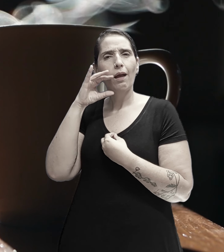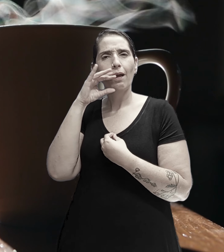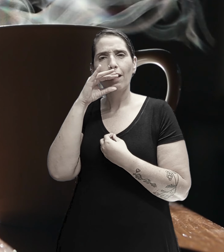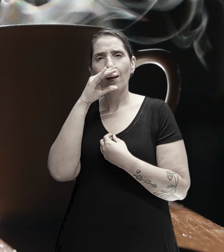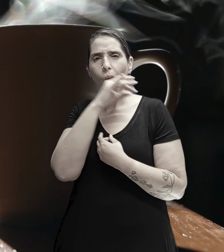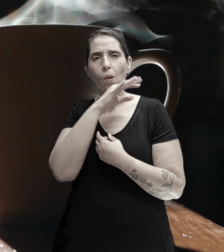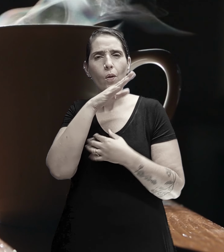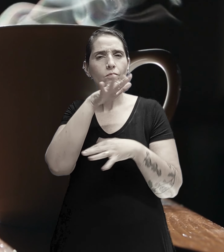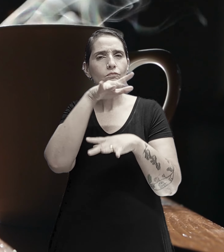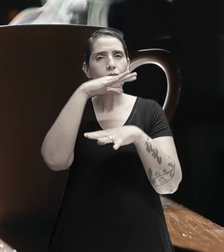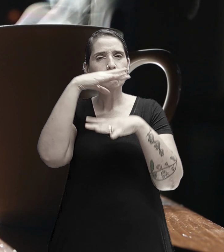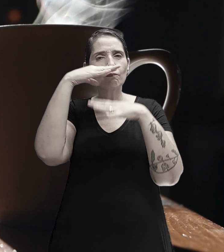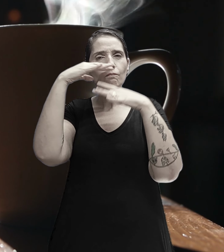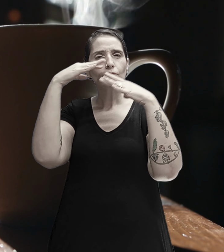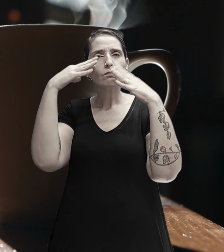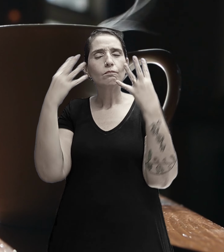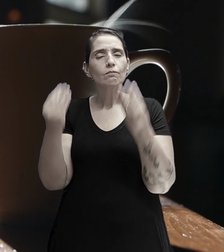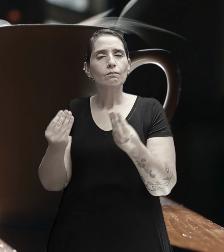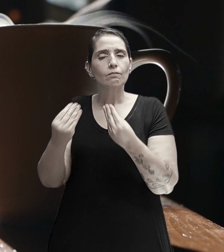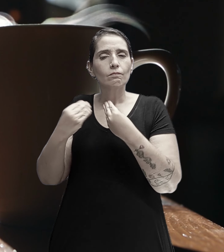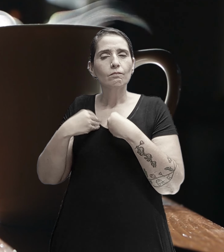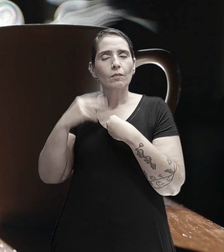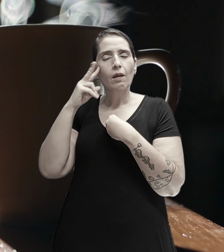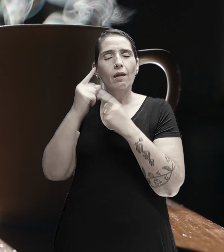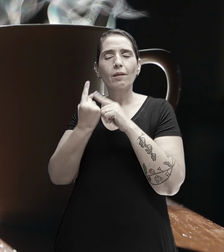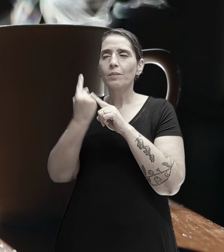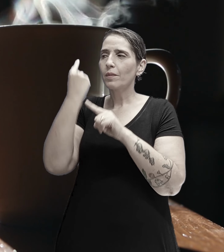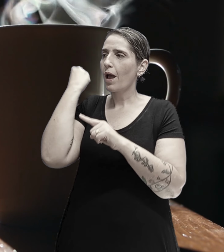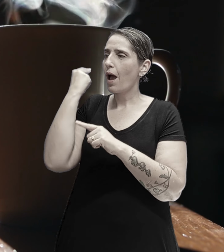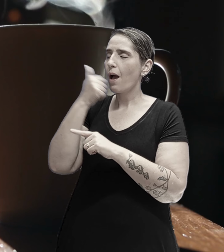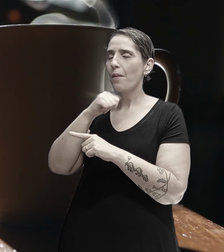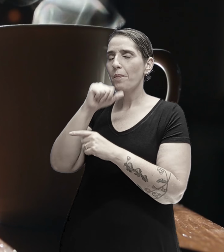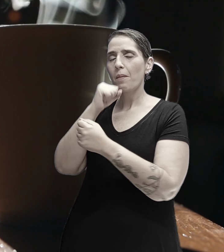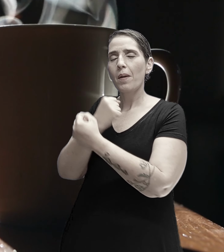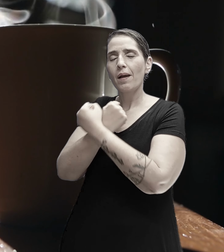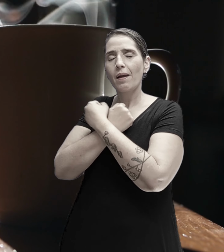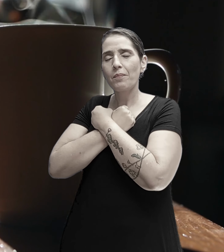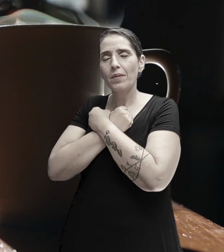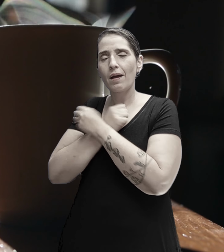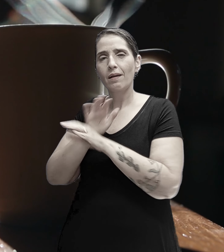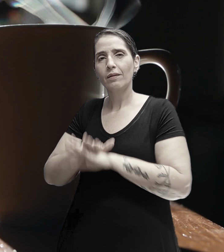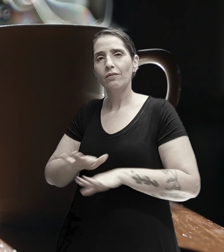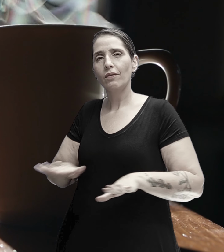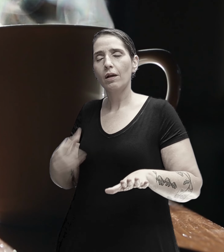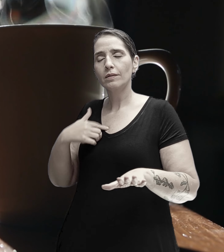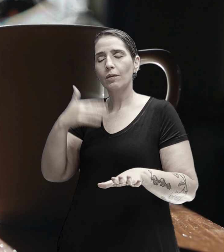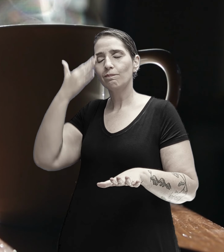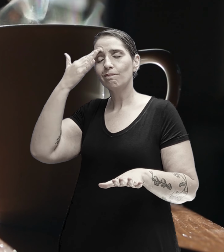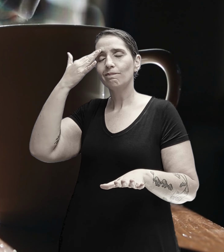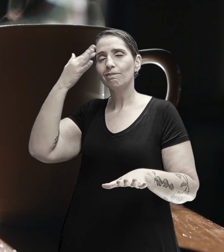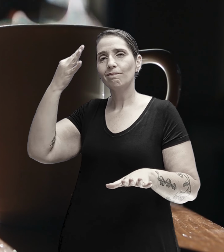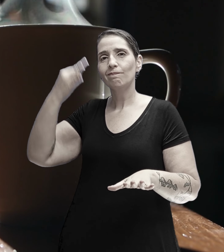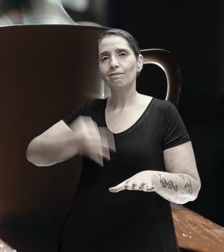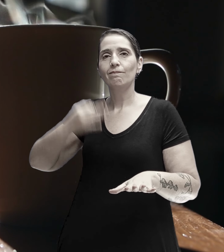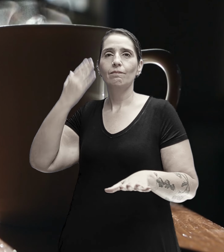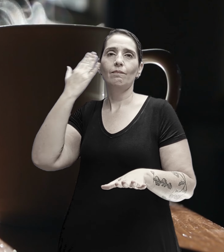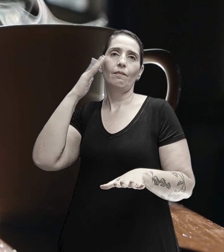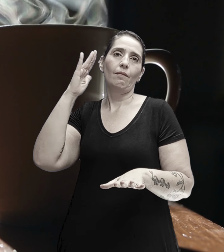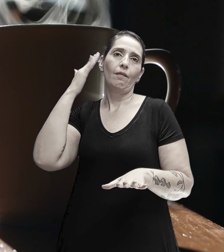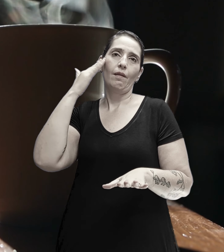O aroma quente me envolveu como os braços da minha mãe na infância e compreendi.